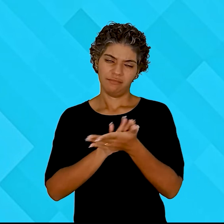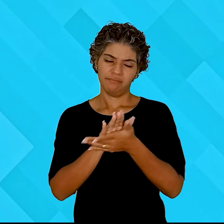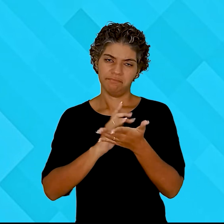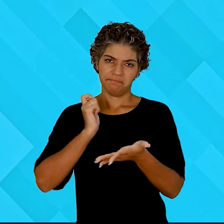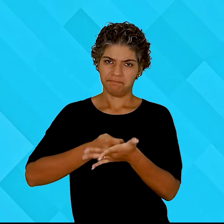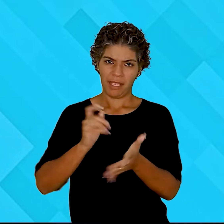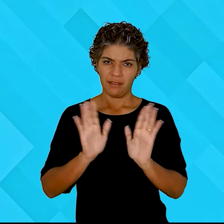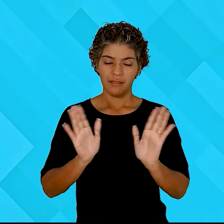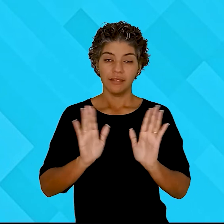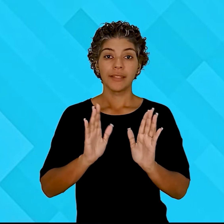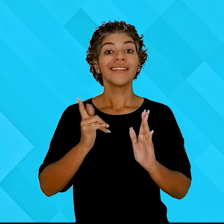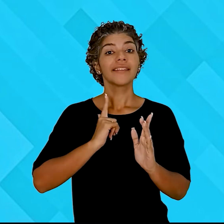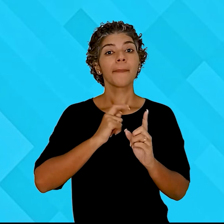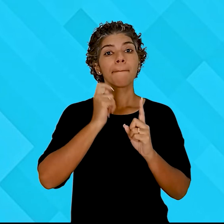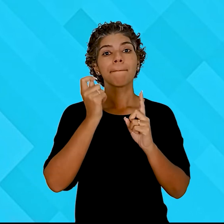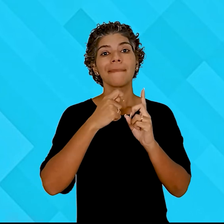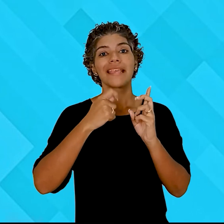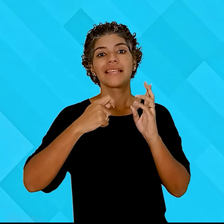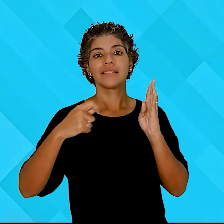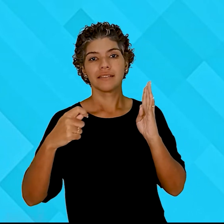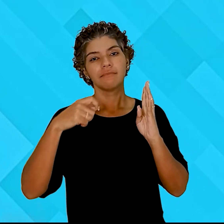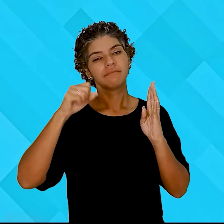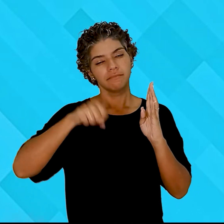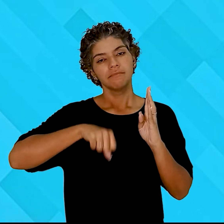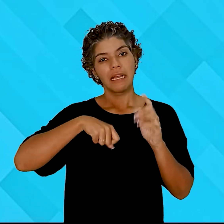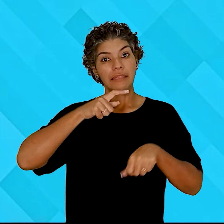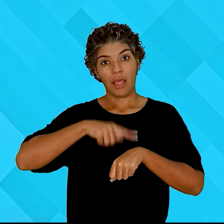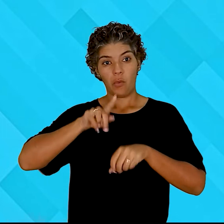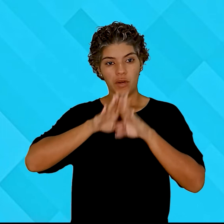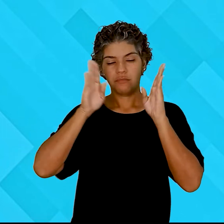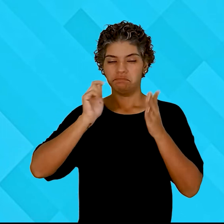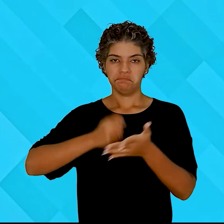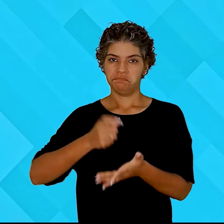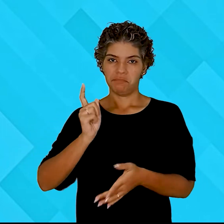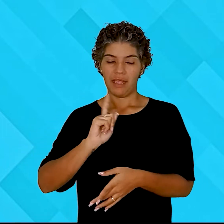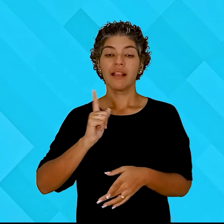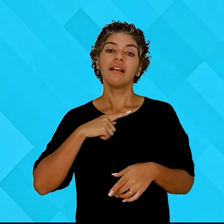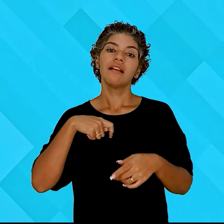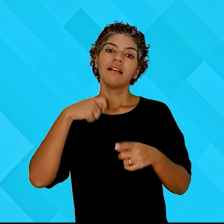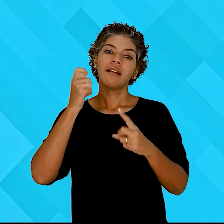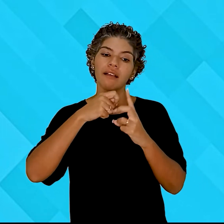CNPJ, mas existe um custo de mensalidade, onde você vai pagar um modelo que a gente chama de Simples Nacional,